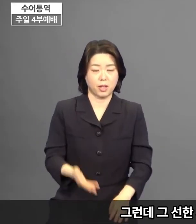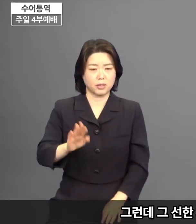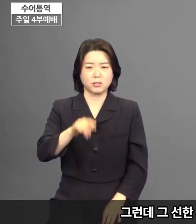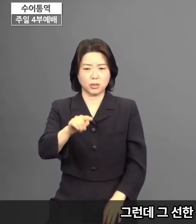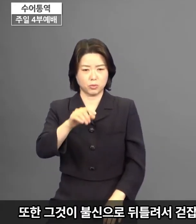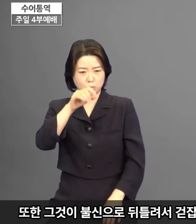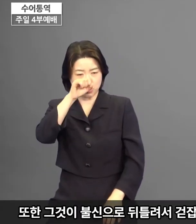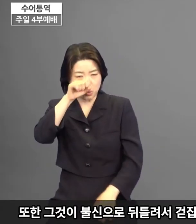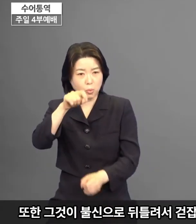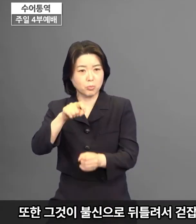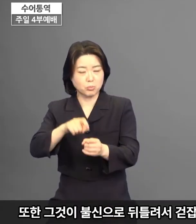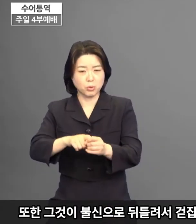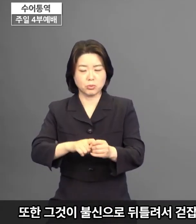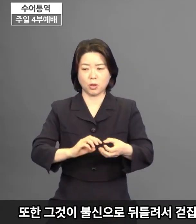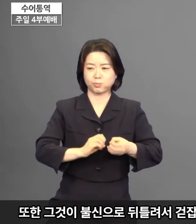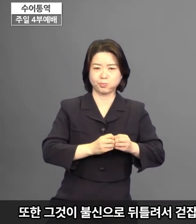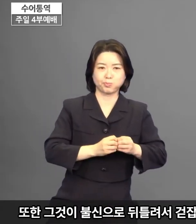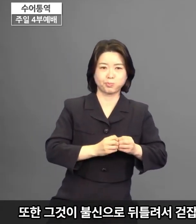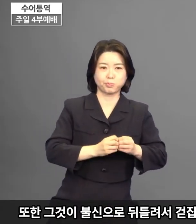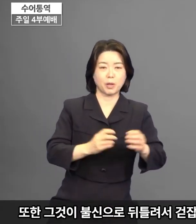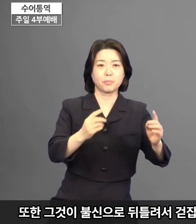왜곡이 되고 또한 그것이